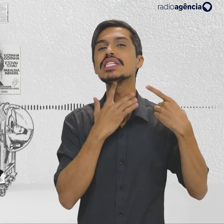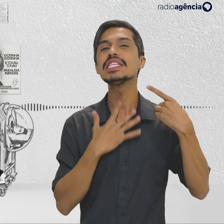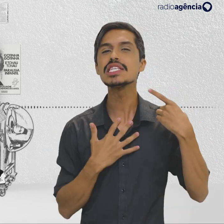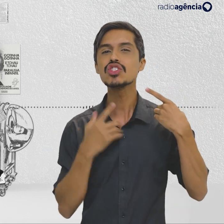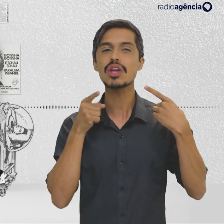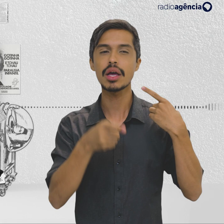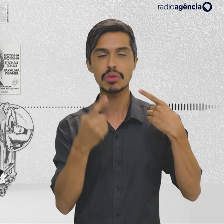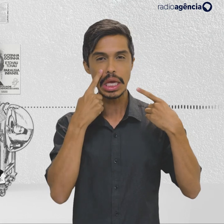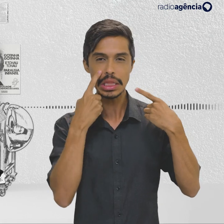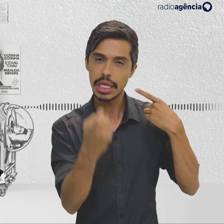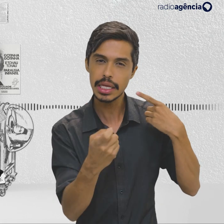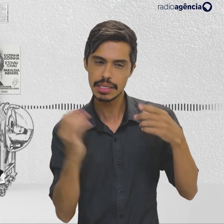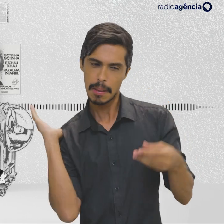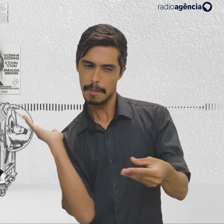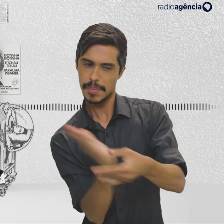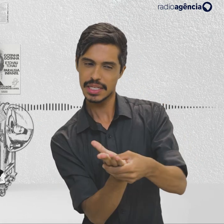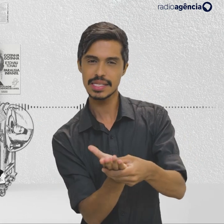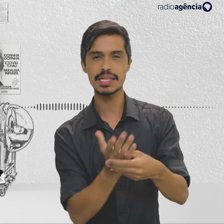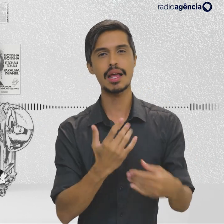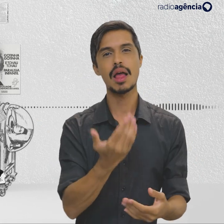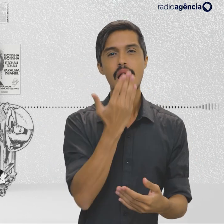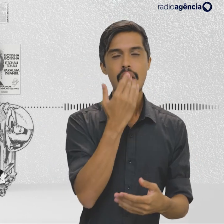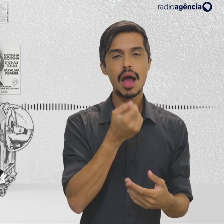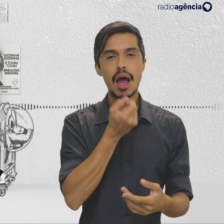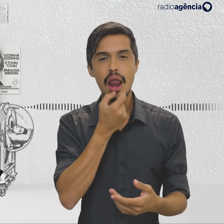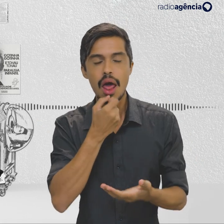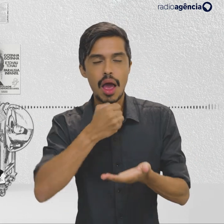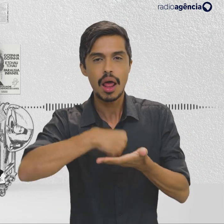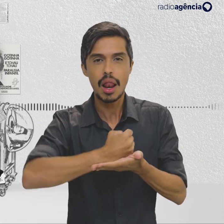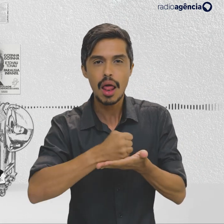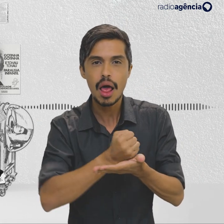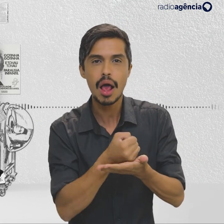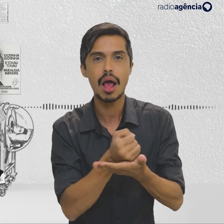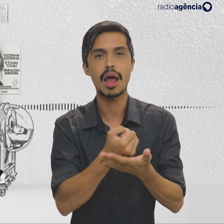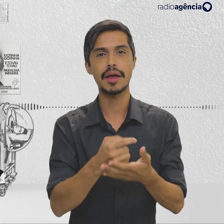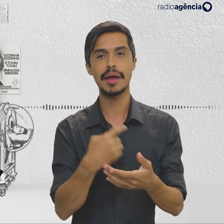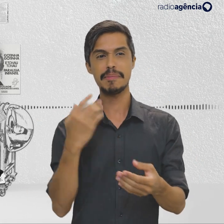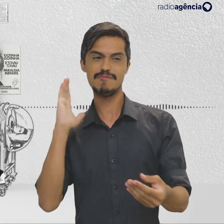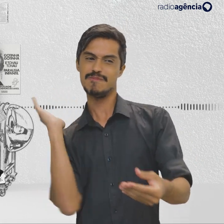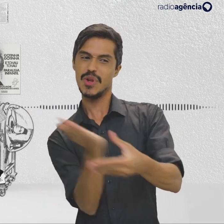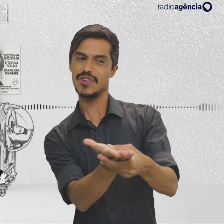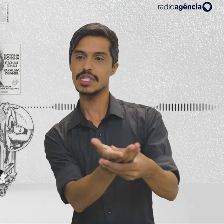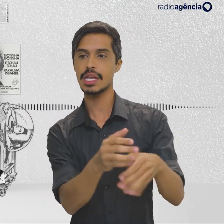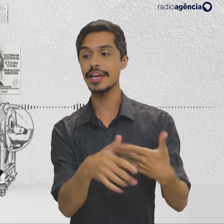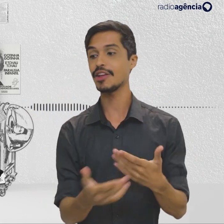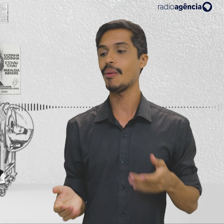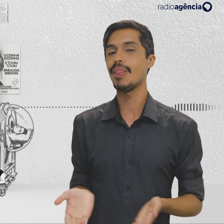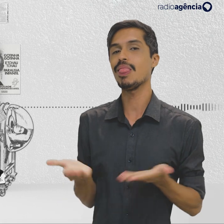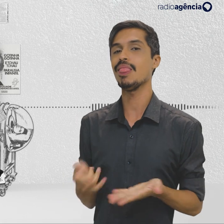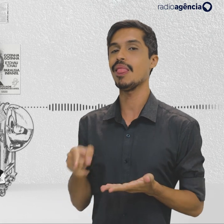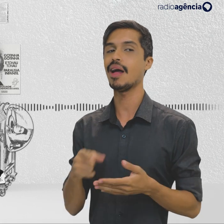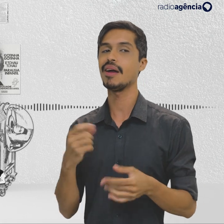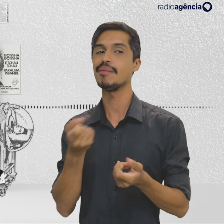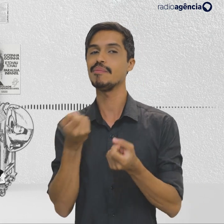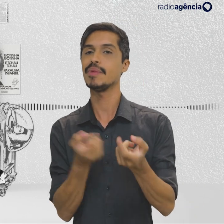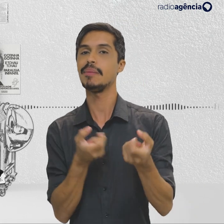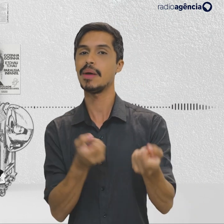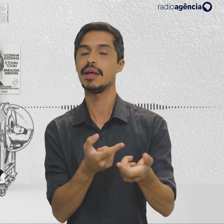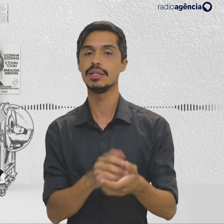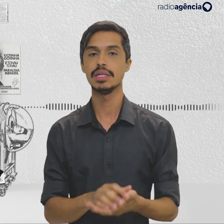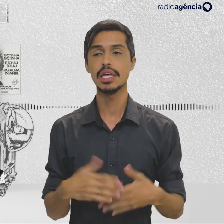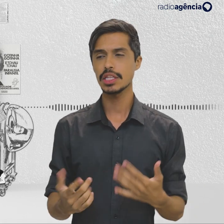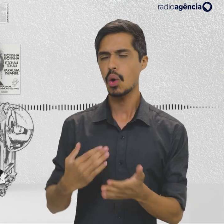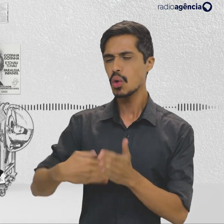em processar as farmacêuticas produtoras da vacina além desse conflito de interesses a metodologia e os